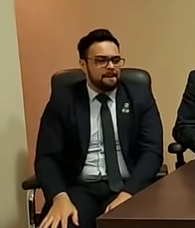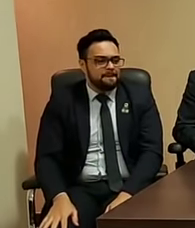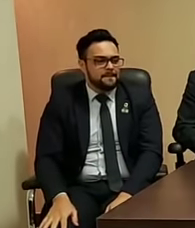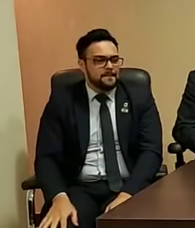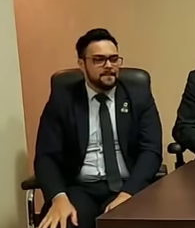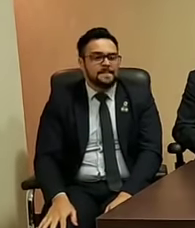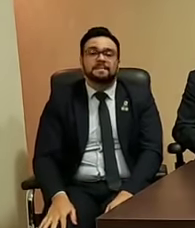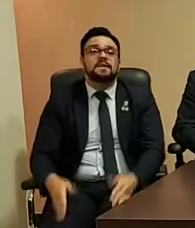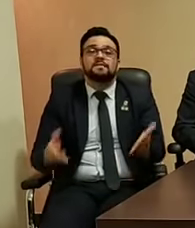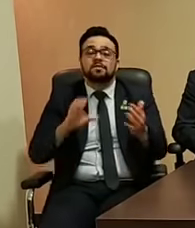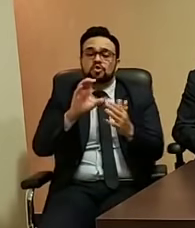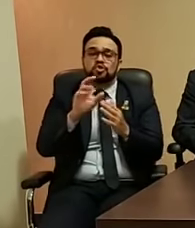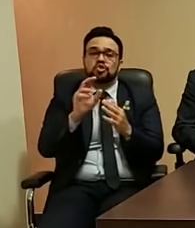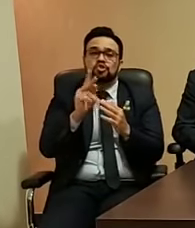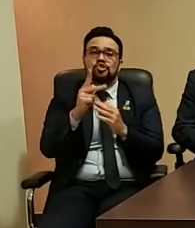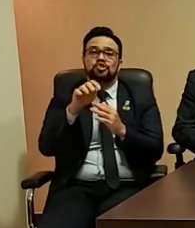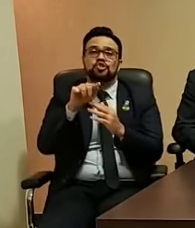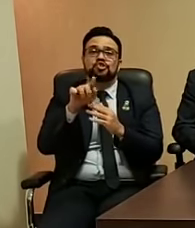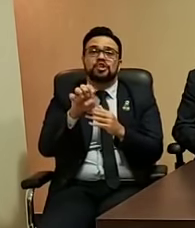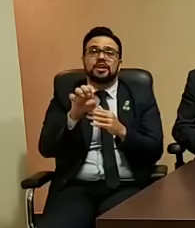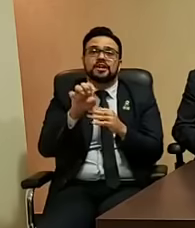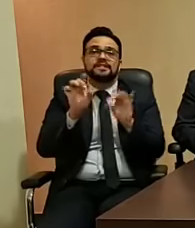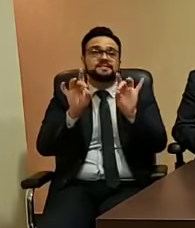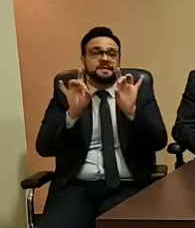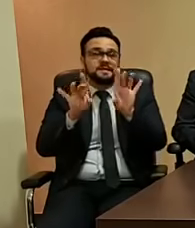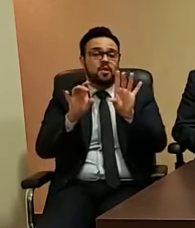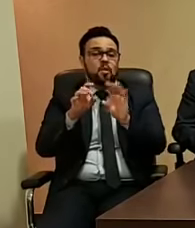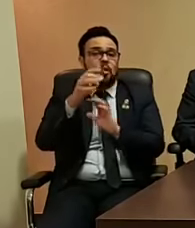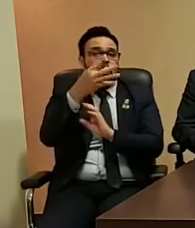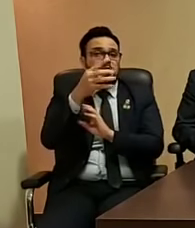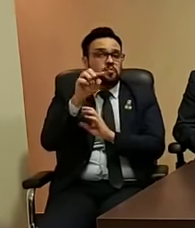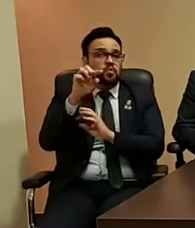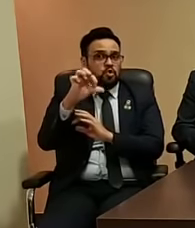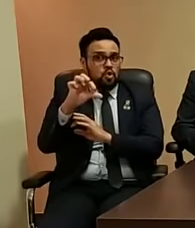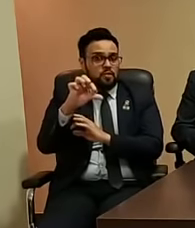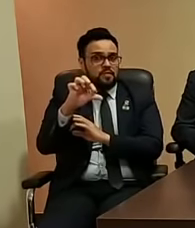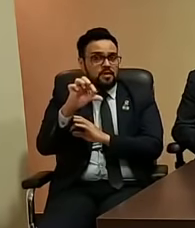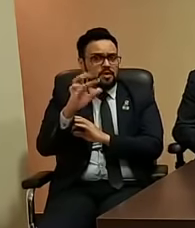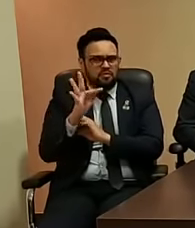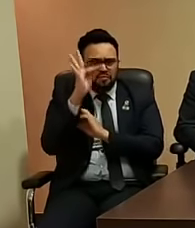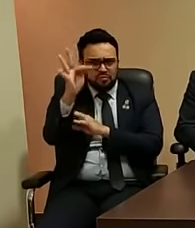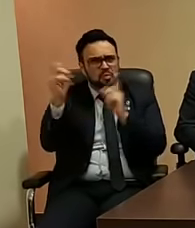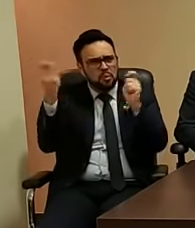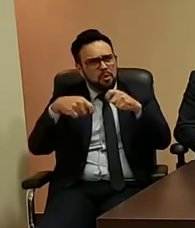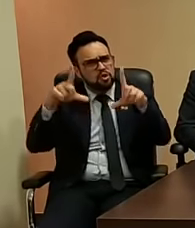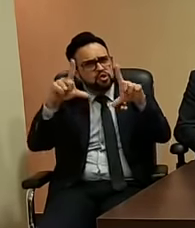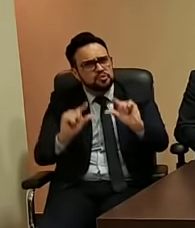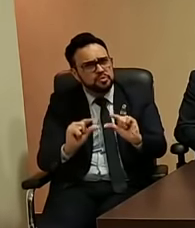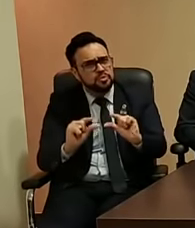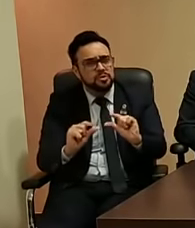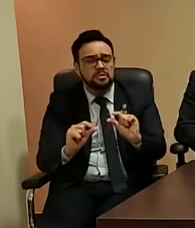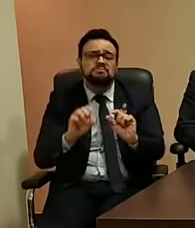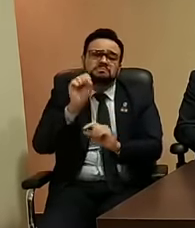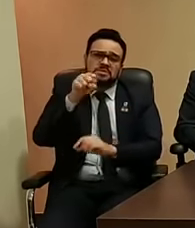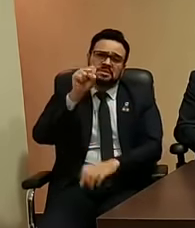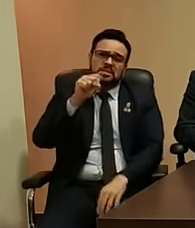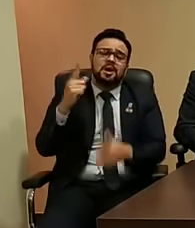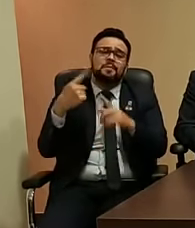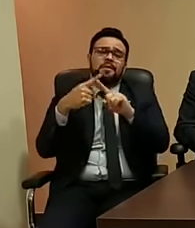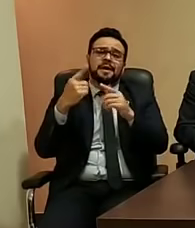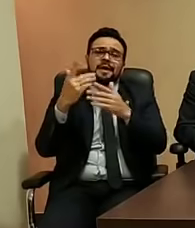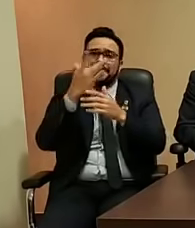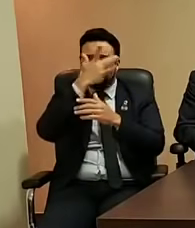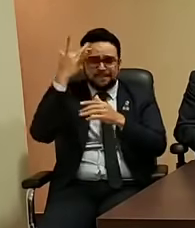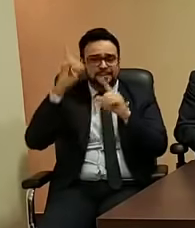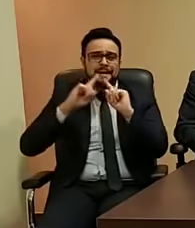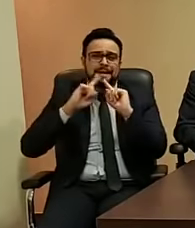como é que está o cheque especial teu? Está em 4,9. Você acha que no futuro pode diminuir essa taxa de juros do caixa? O pessoal reclama pra caramba,